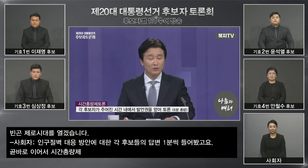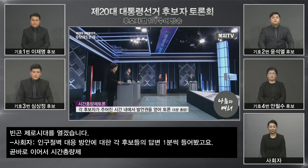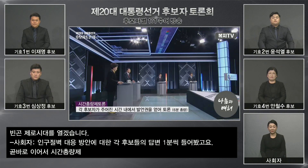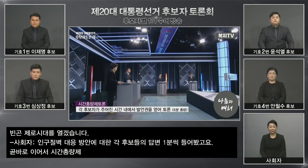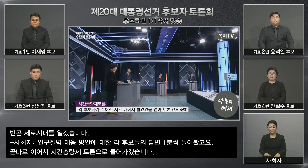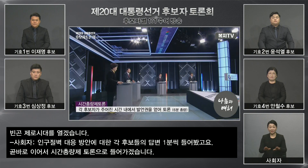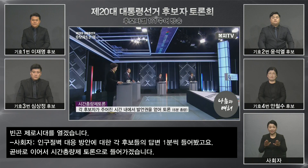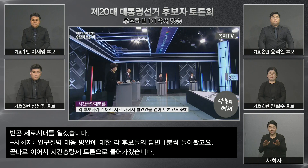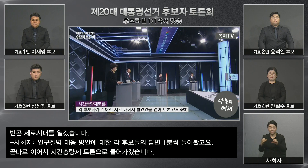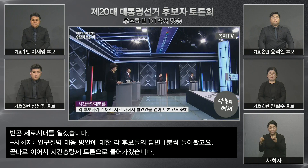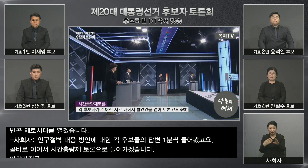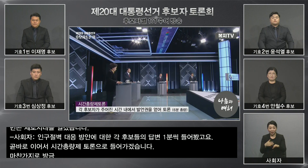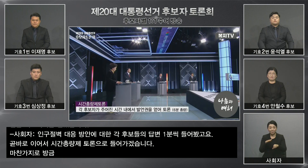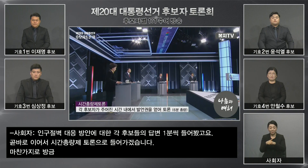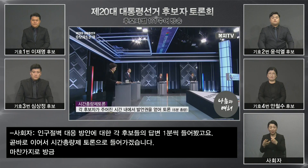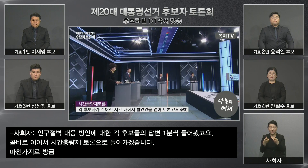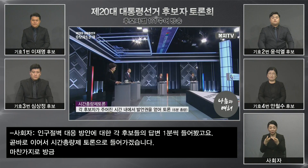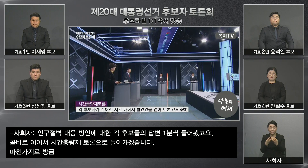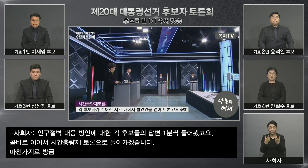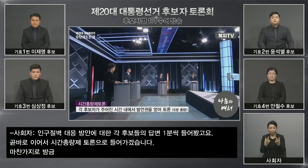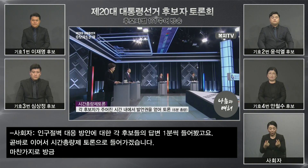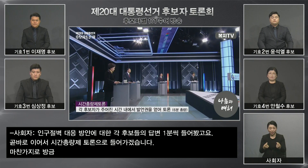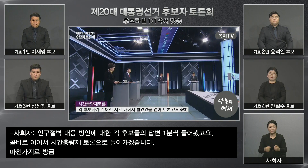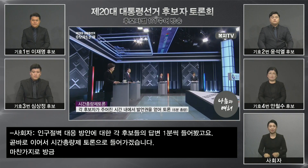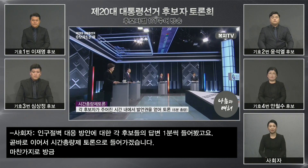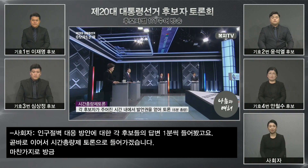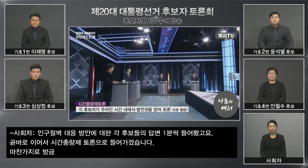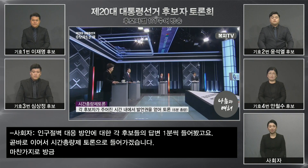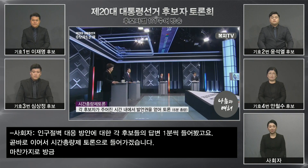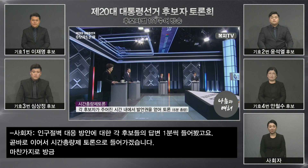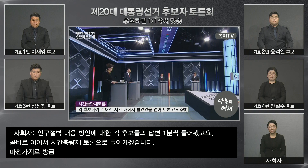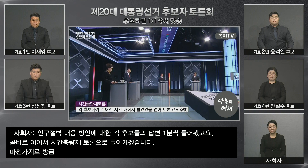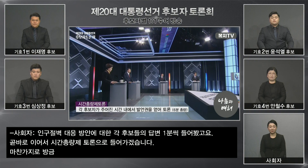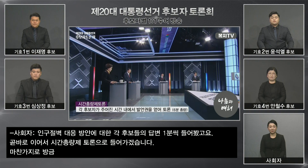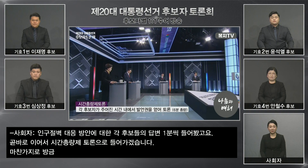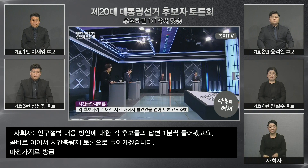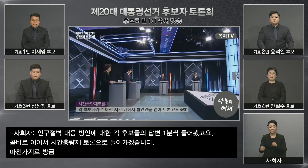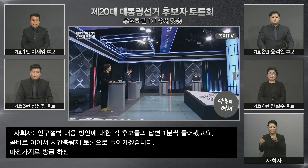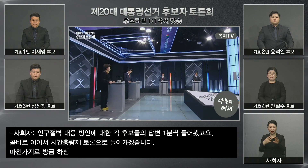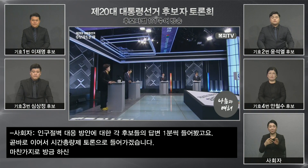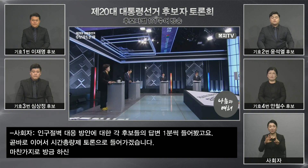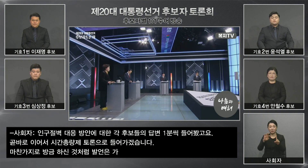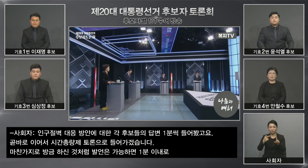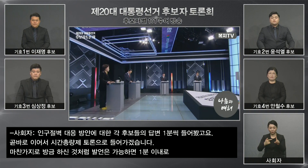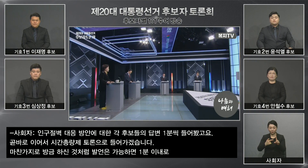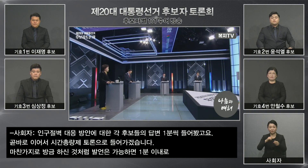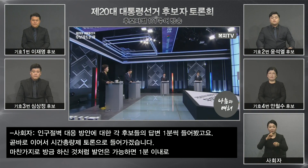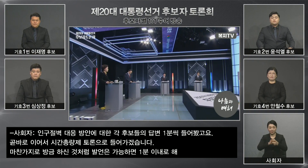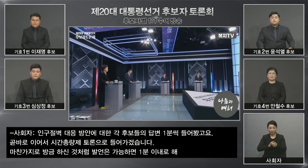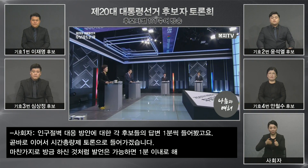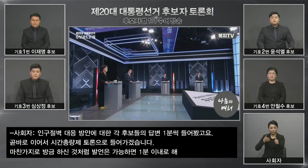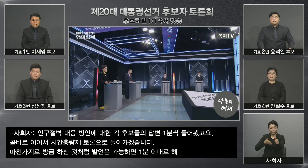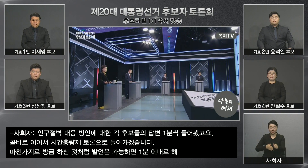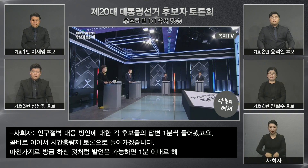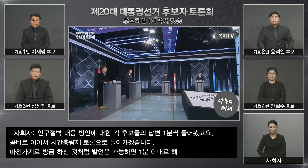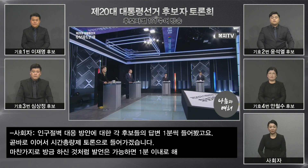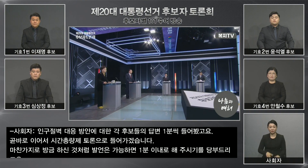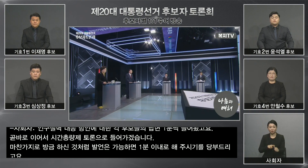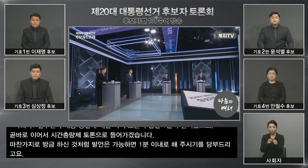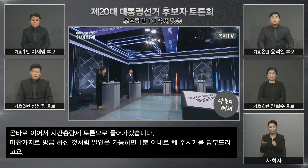하신 것처럼 1회 발언은 가능하면 1분 이내로 해주시길 좀 당부드리고요. 후보들께서는